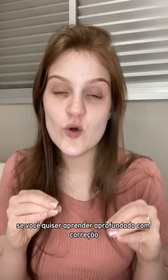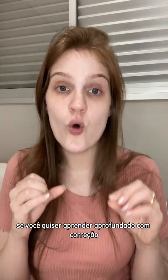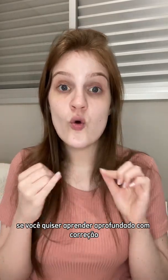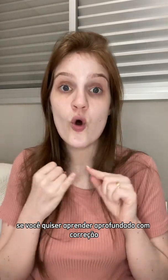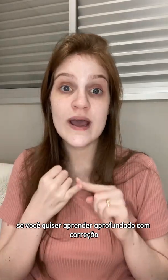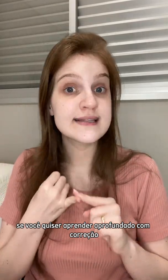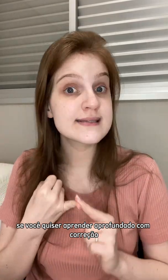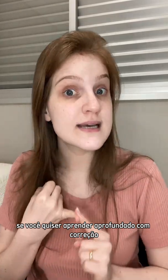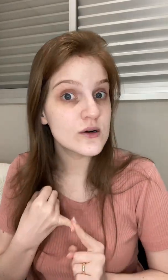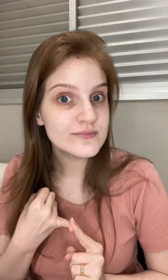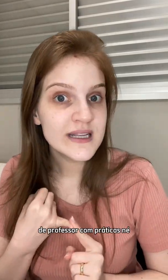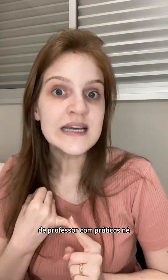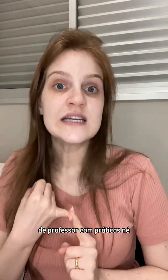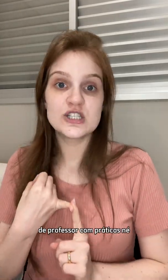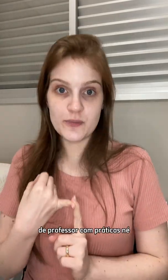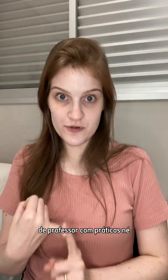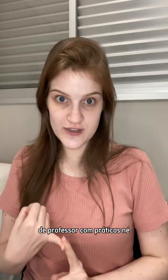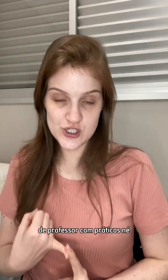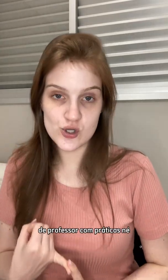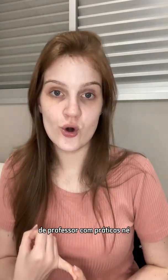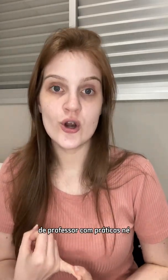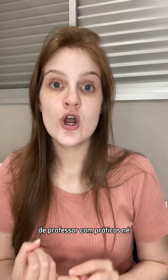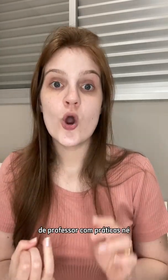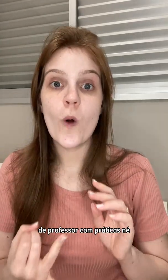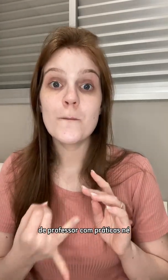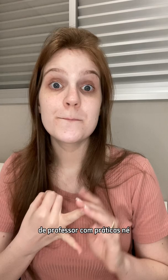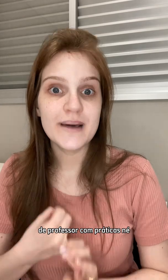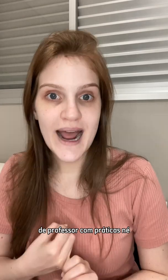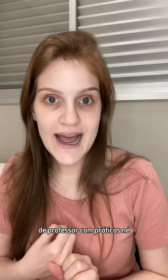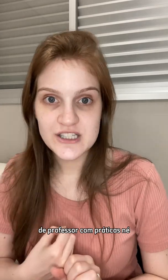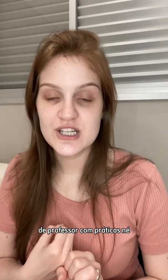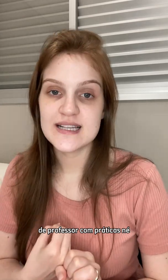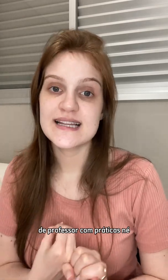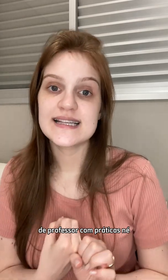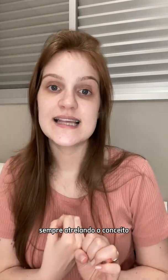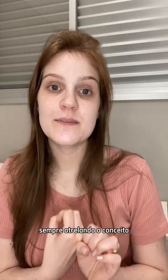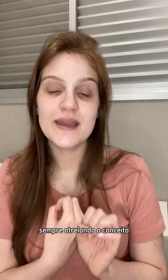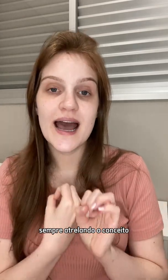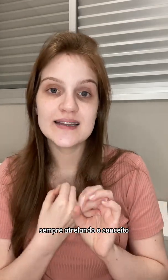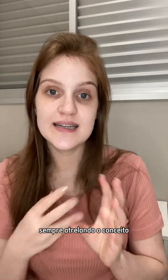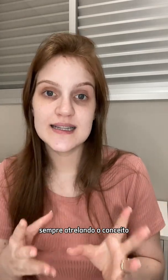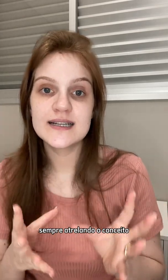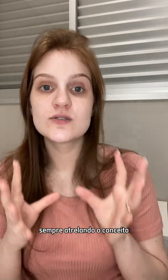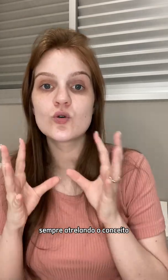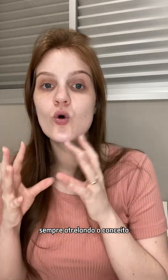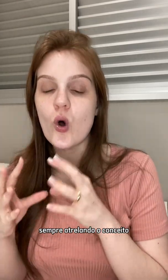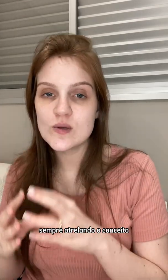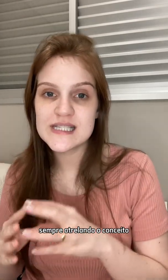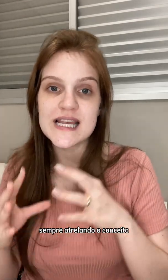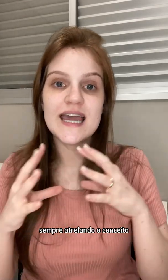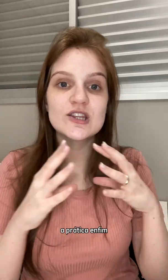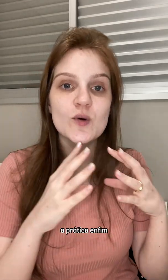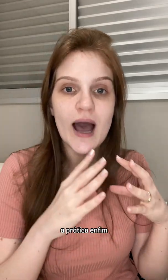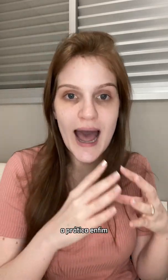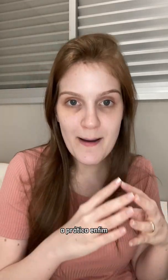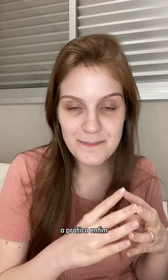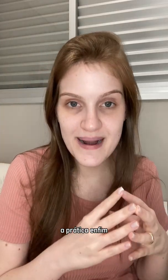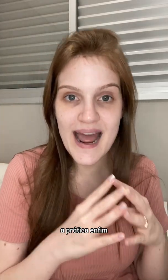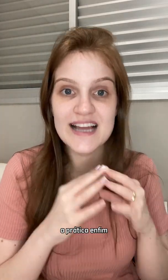com correção de professor, com práticas, né? Sempre atrelando o conceito à